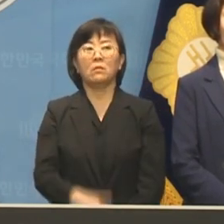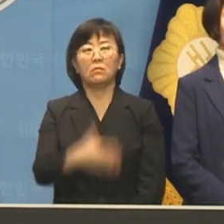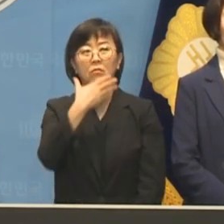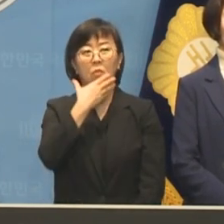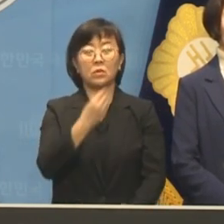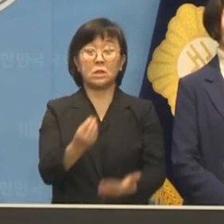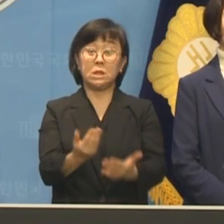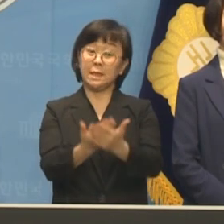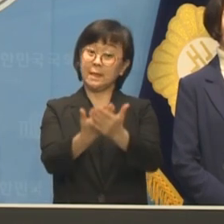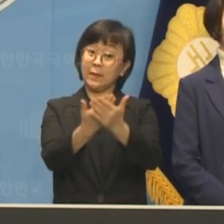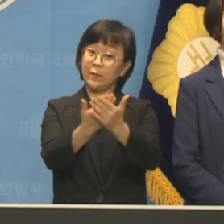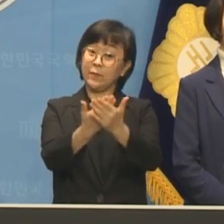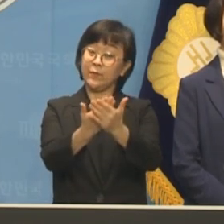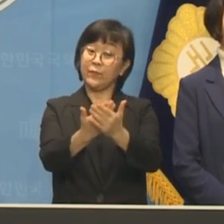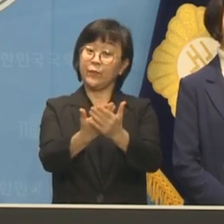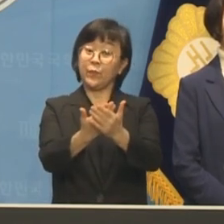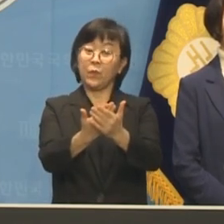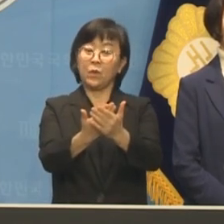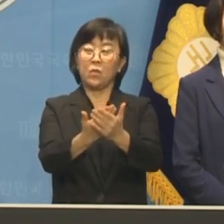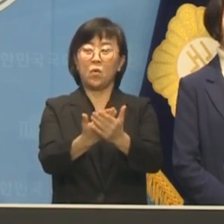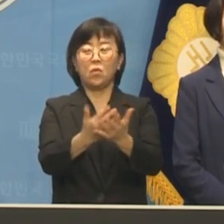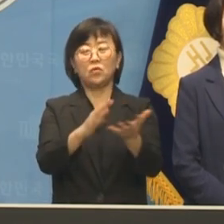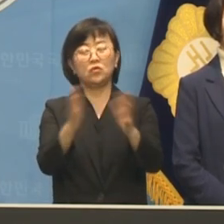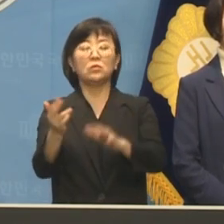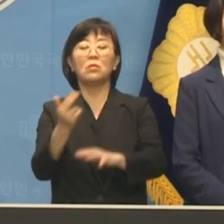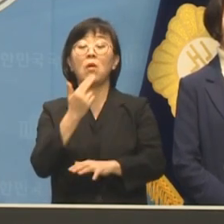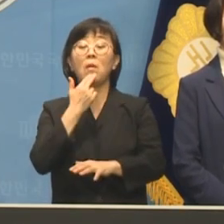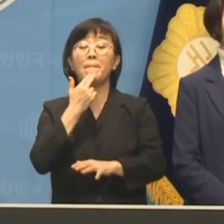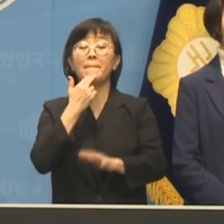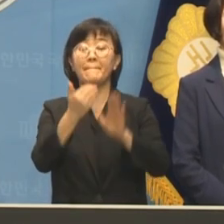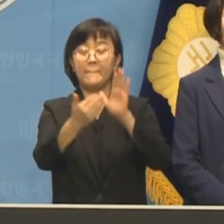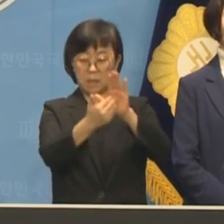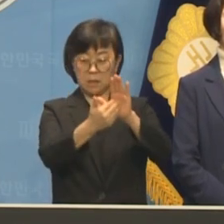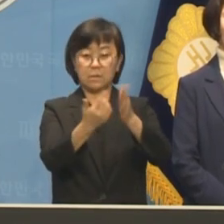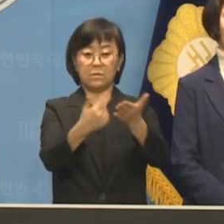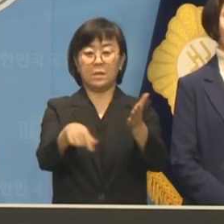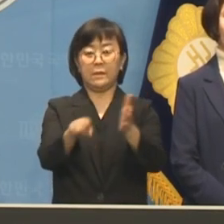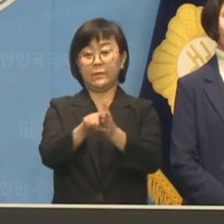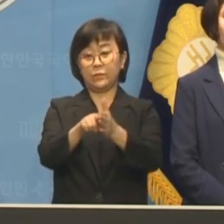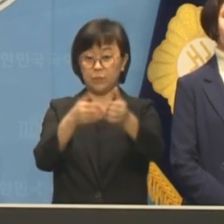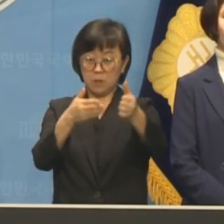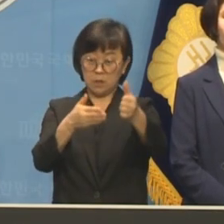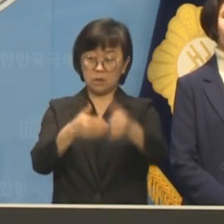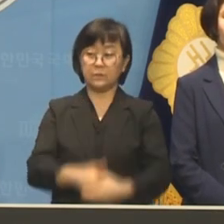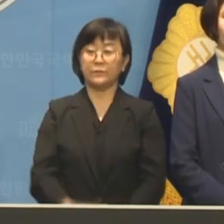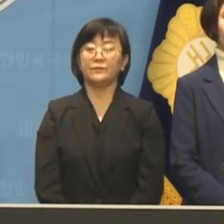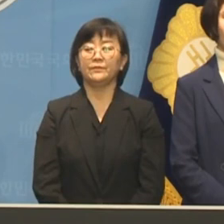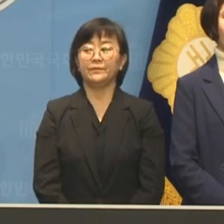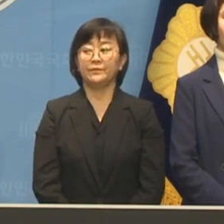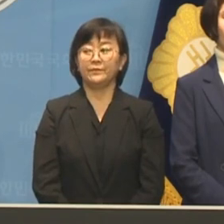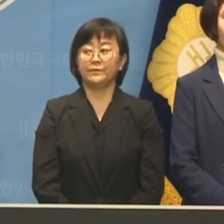향상, 그리고 더 이상 순직자가 발생하지 않게끔 해주시길 바라겠습니다.